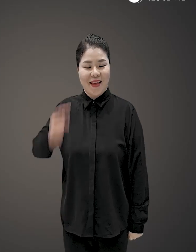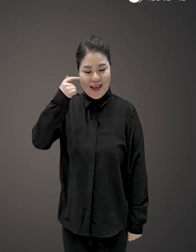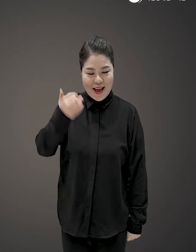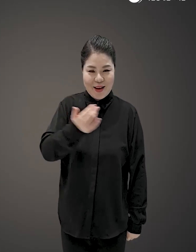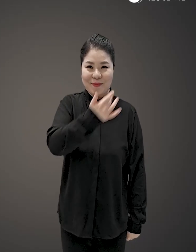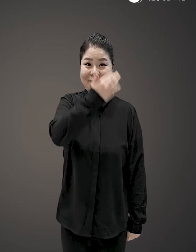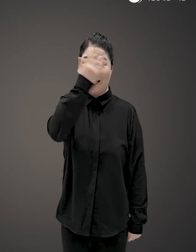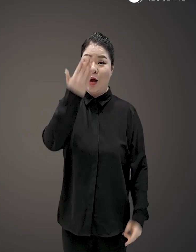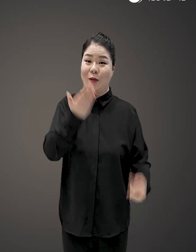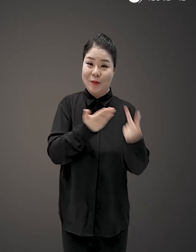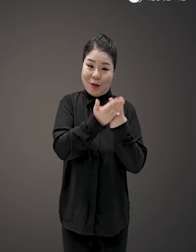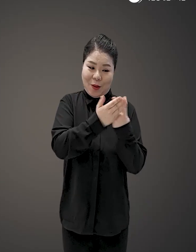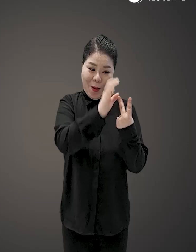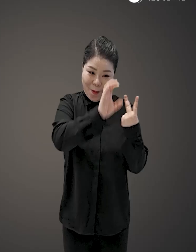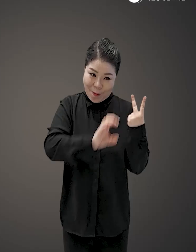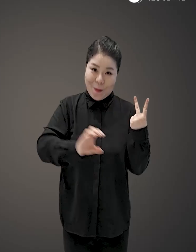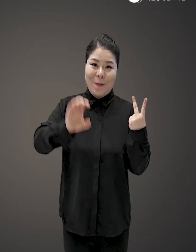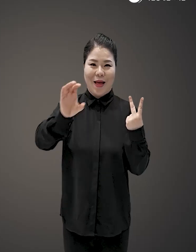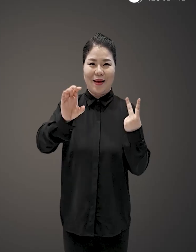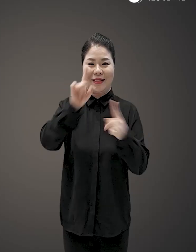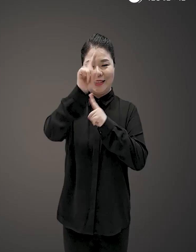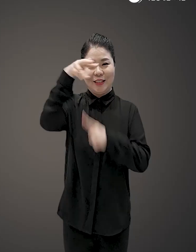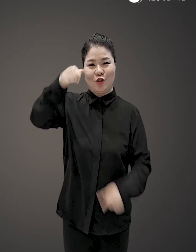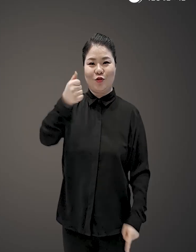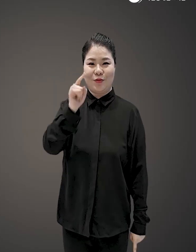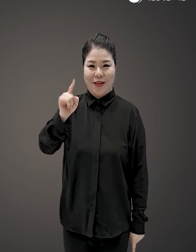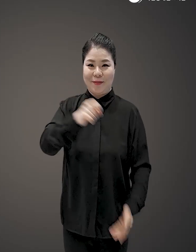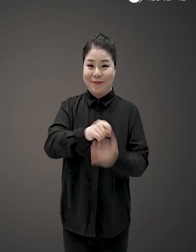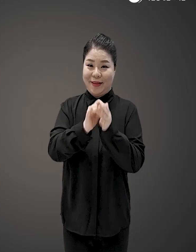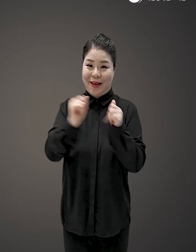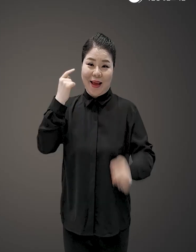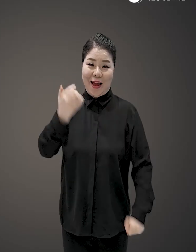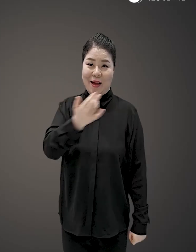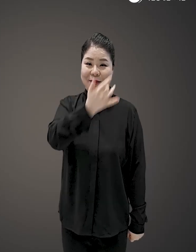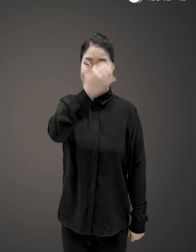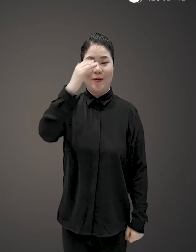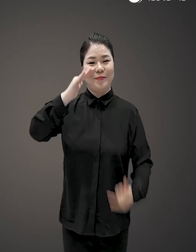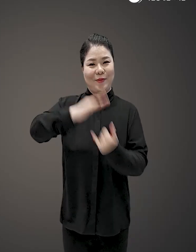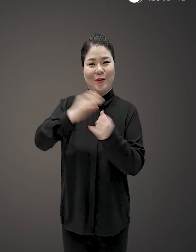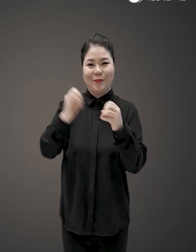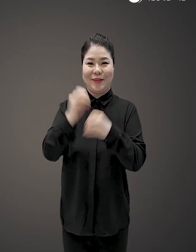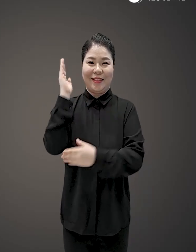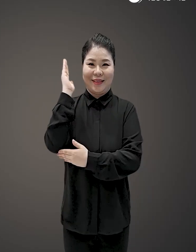아름다운 섬 독도를 담은 이춘혜 작가의 아름다운 동화.